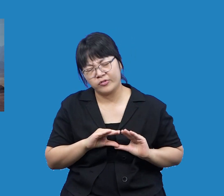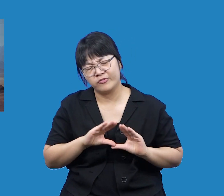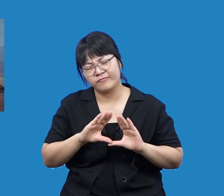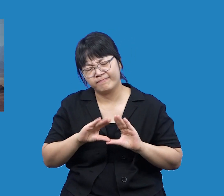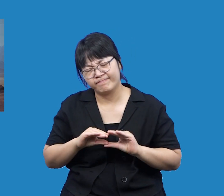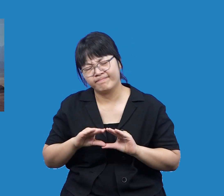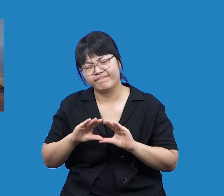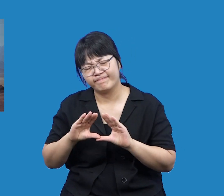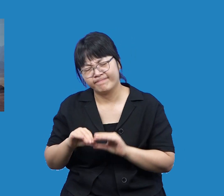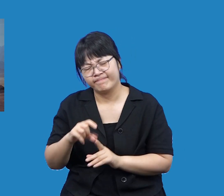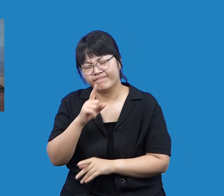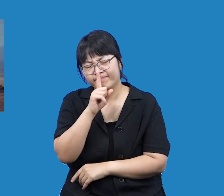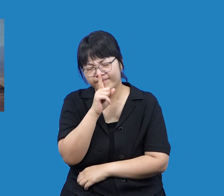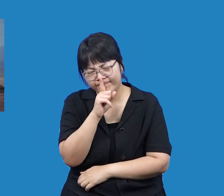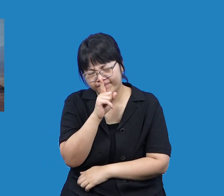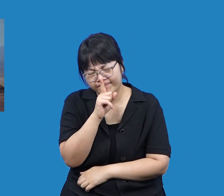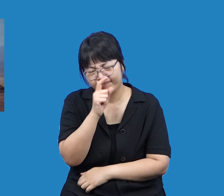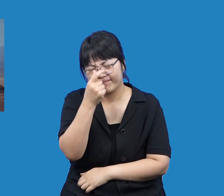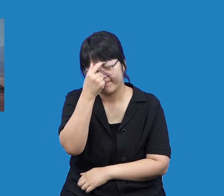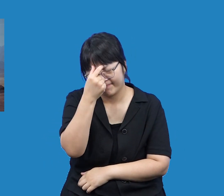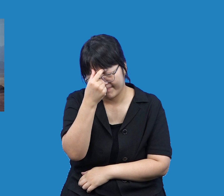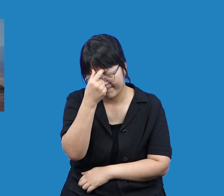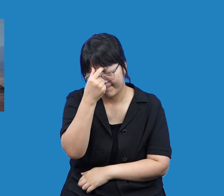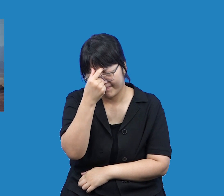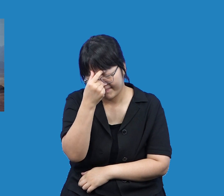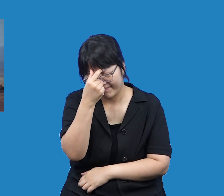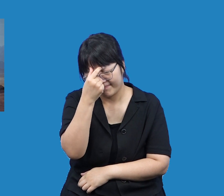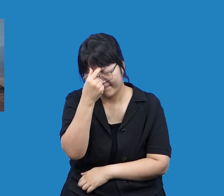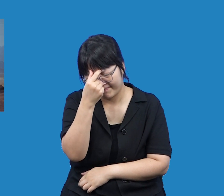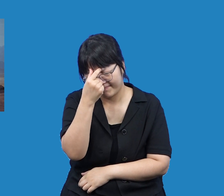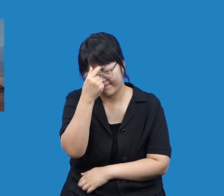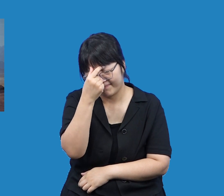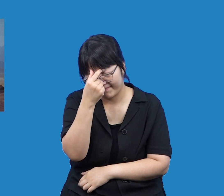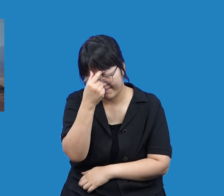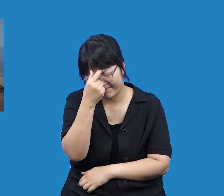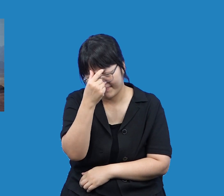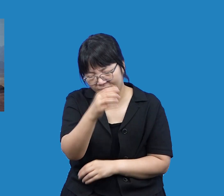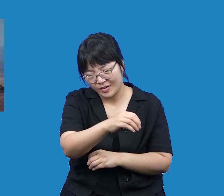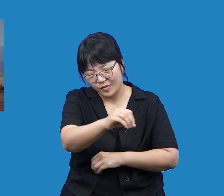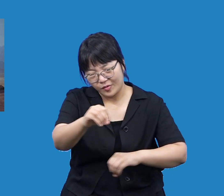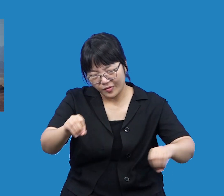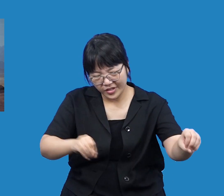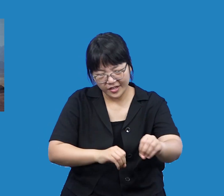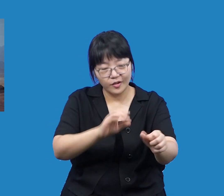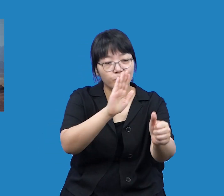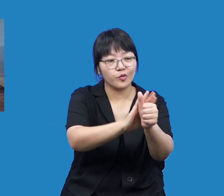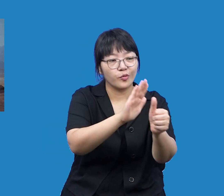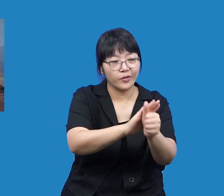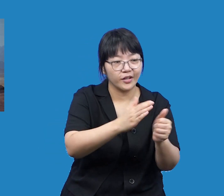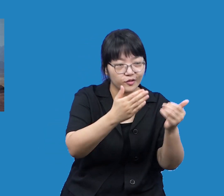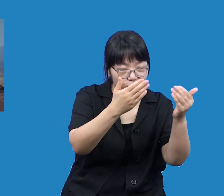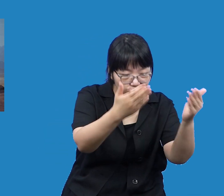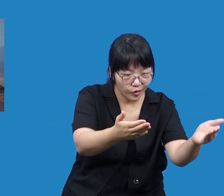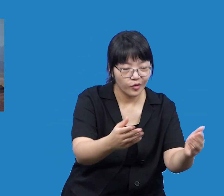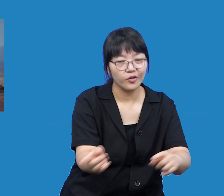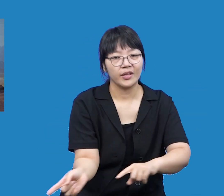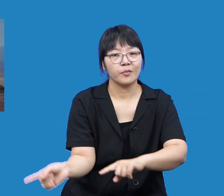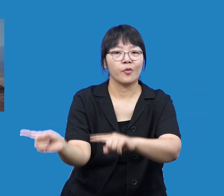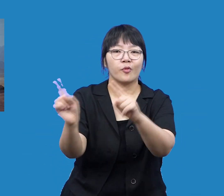모세는 마침내 자신을 비방하던 이웃들을 도와주고 그들을 회복시켜